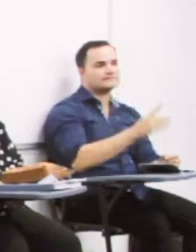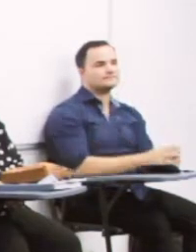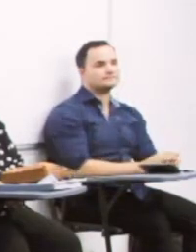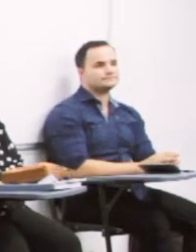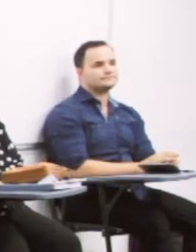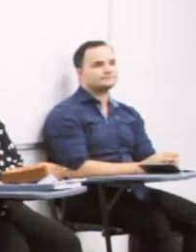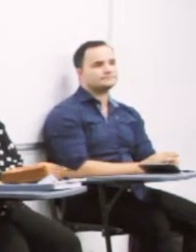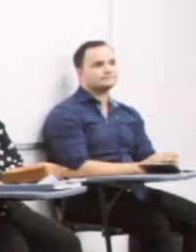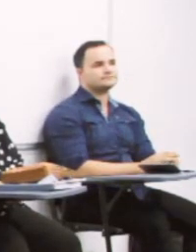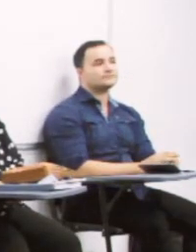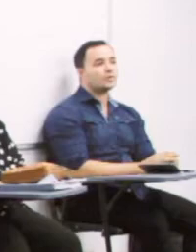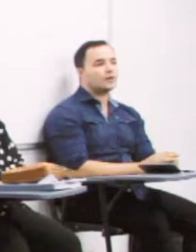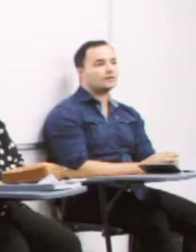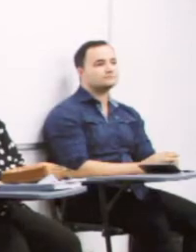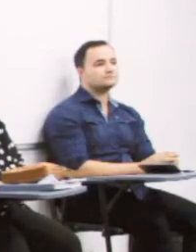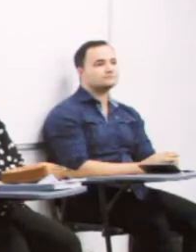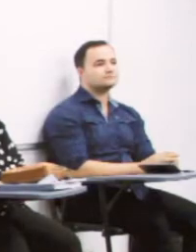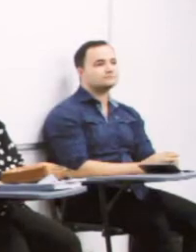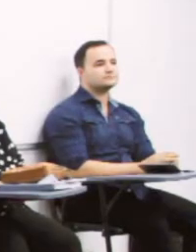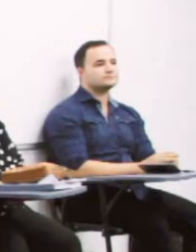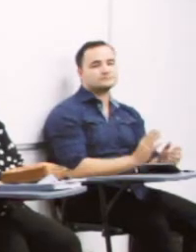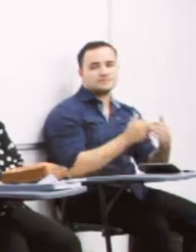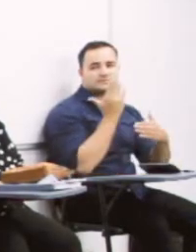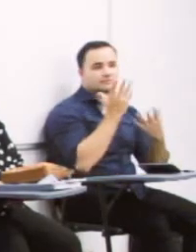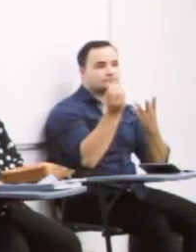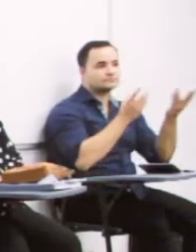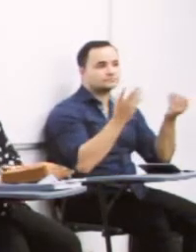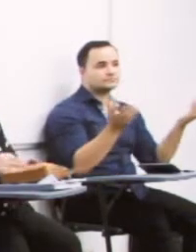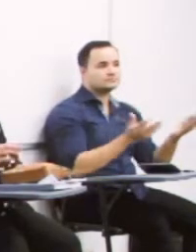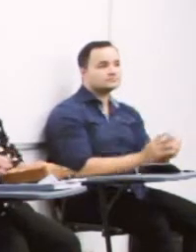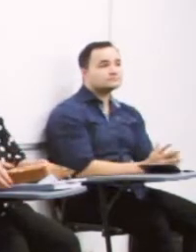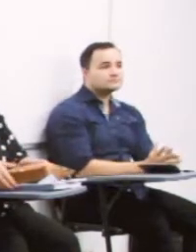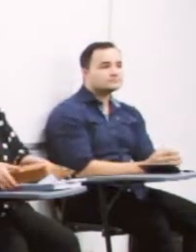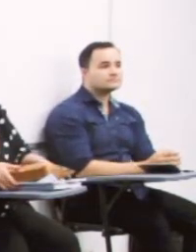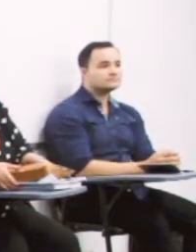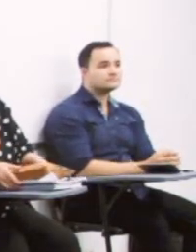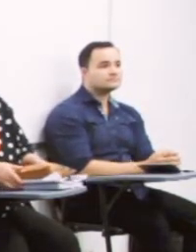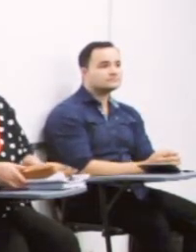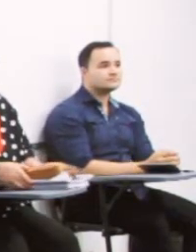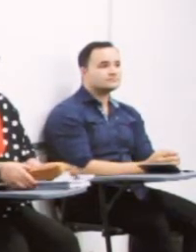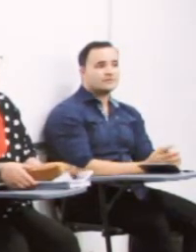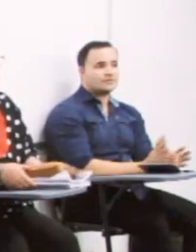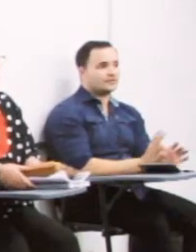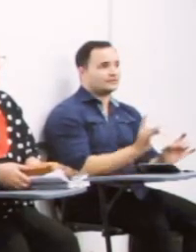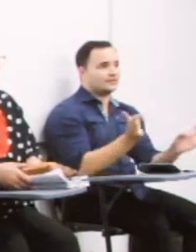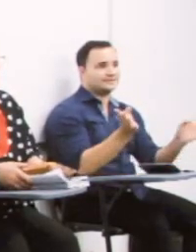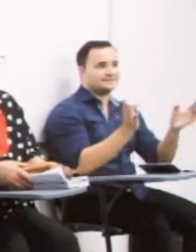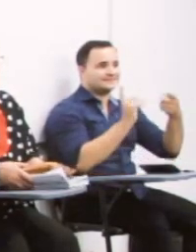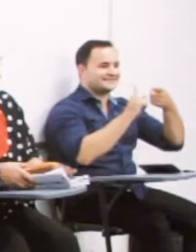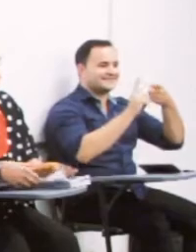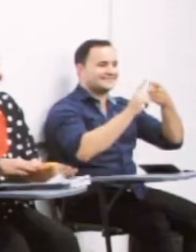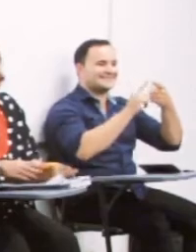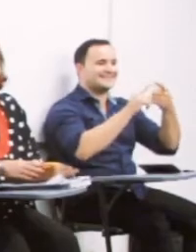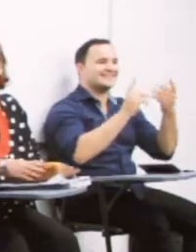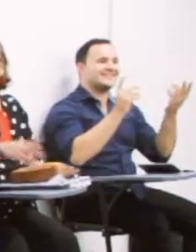Sí, claro. Entonces empezamos, organicemos los grupos, nosotros les vamos contando